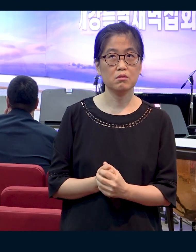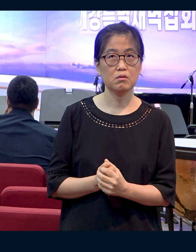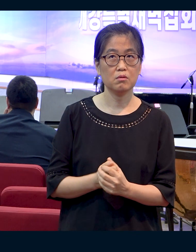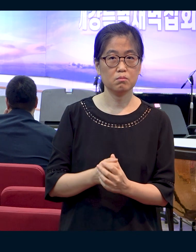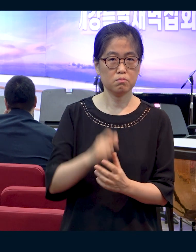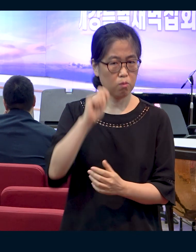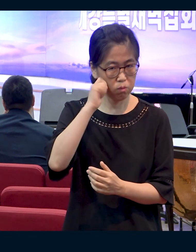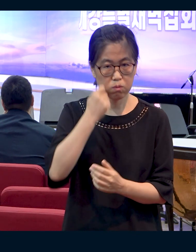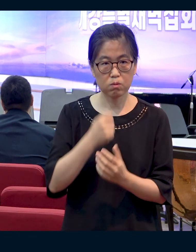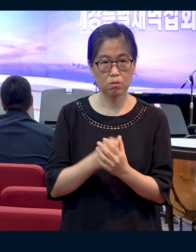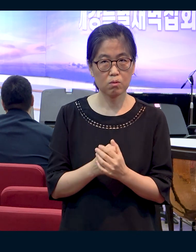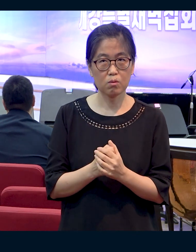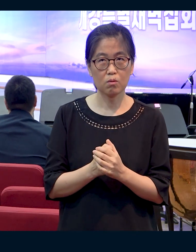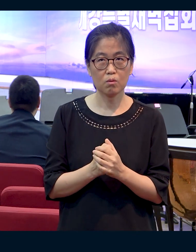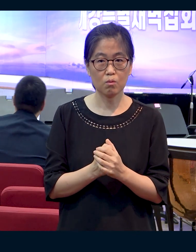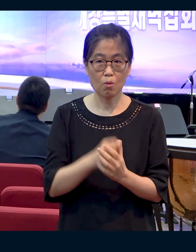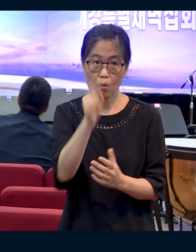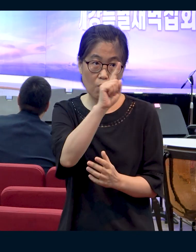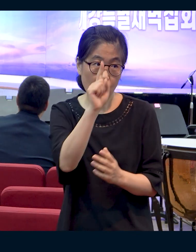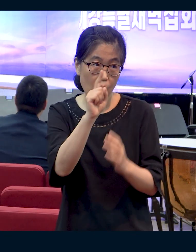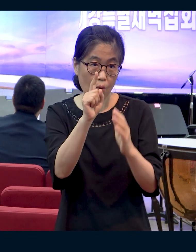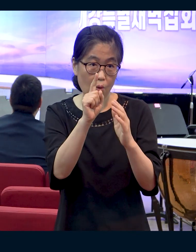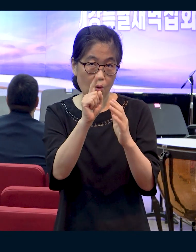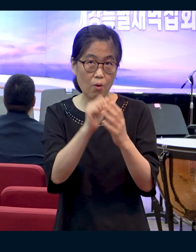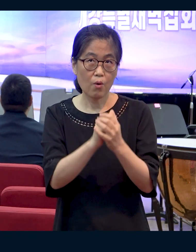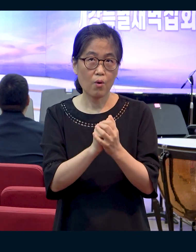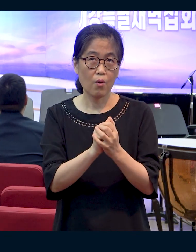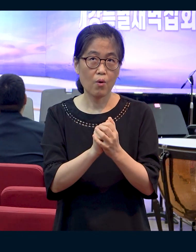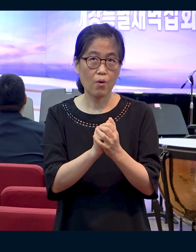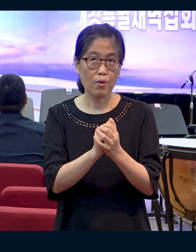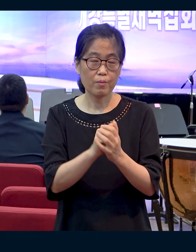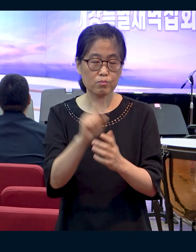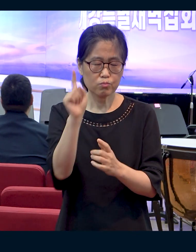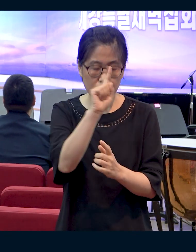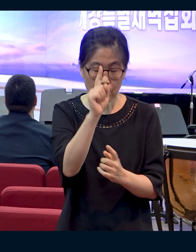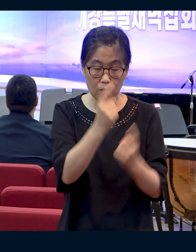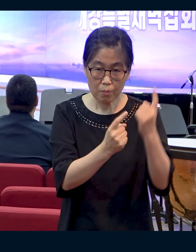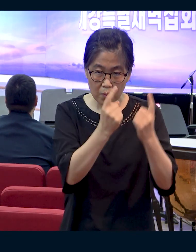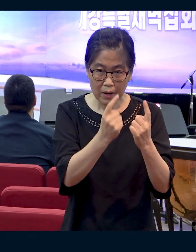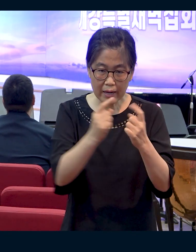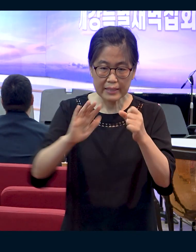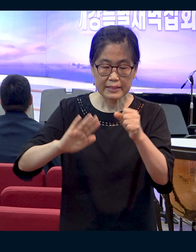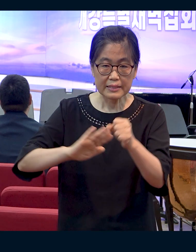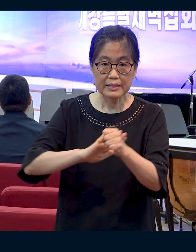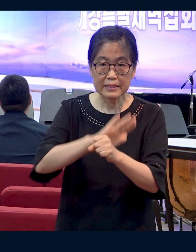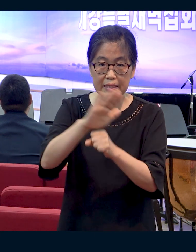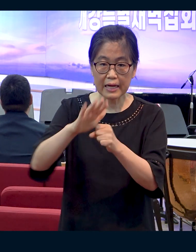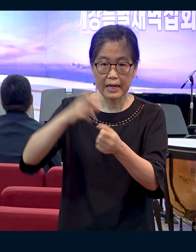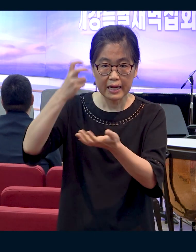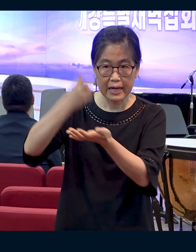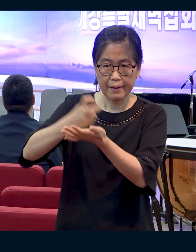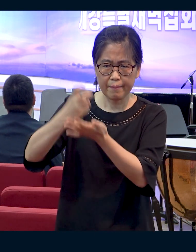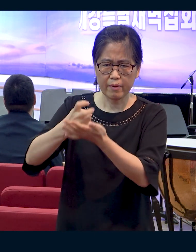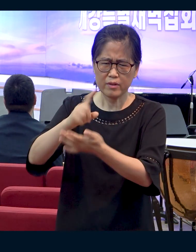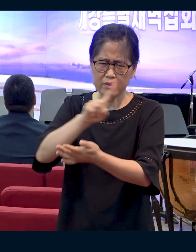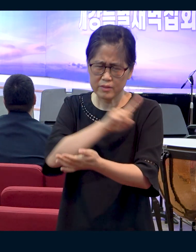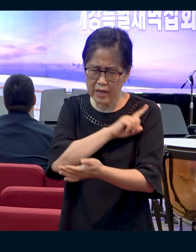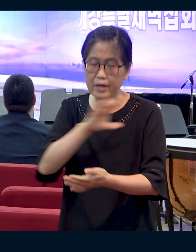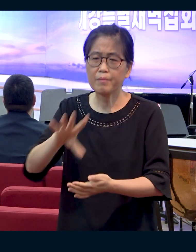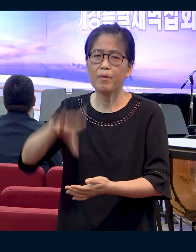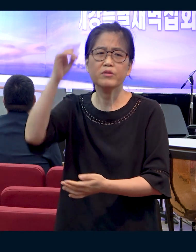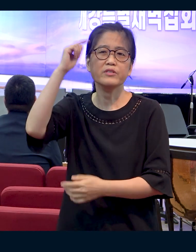하는 게 뭐냐? 그 어떤 것도 사랑의 계명보다 우선해서는 안 된다. 그 어떤 것도